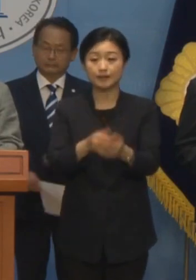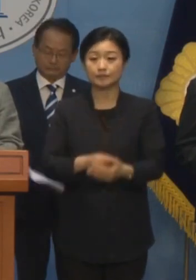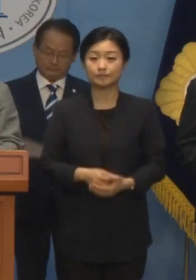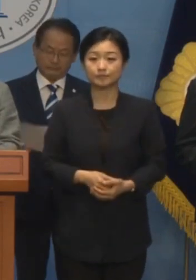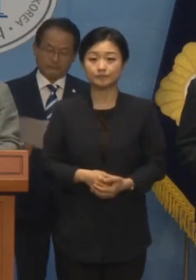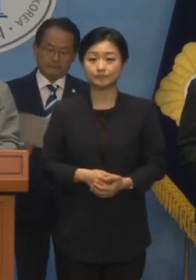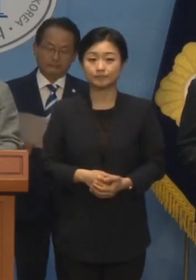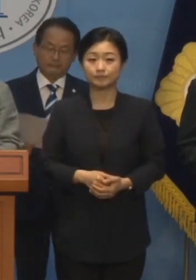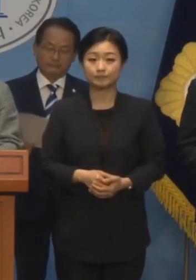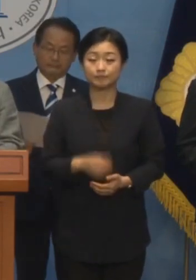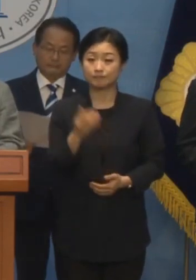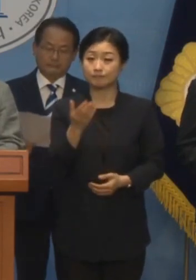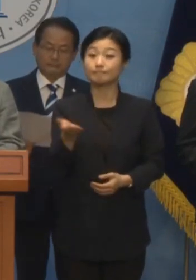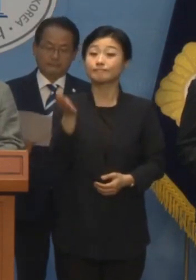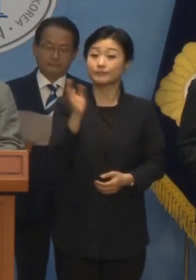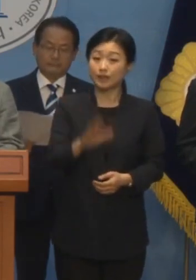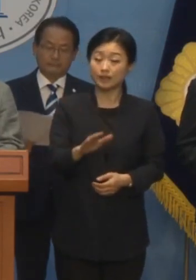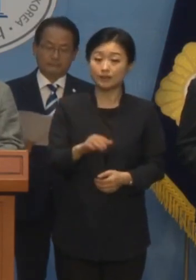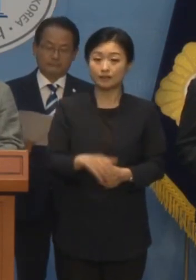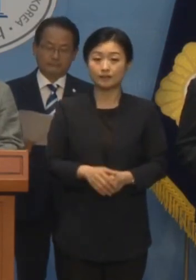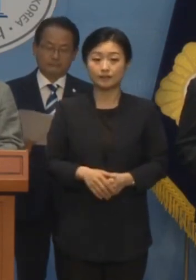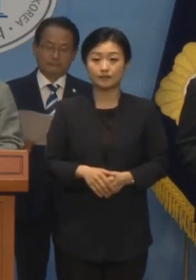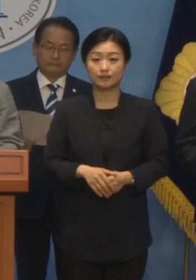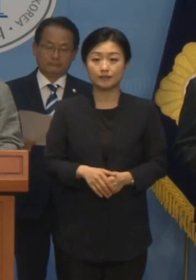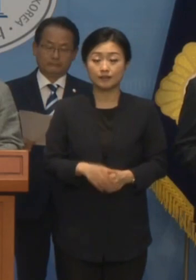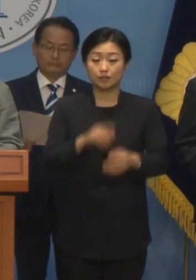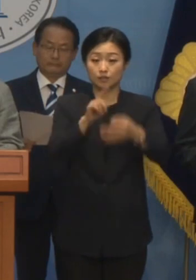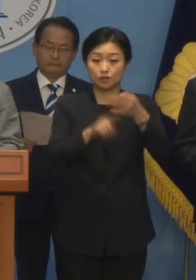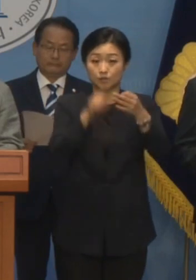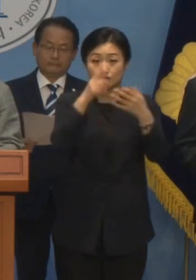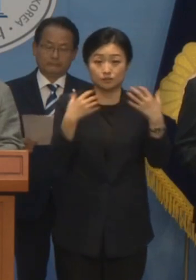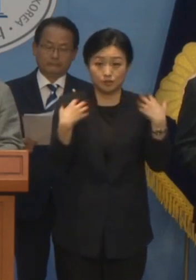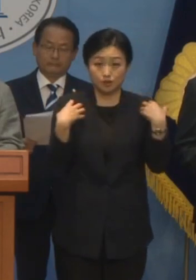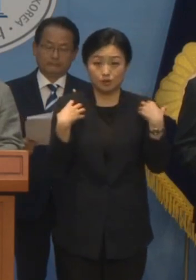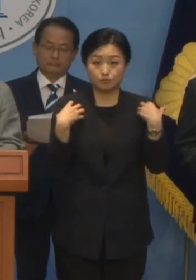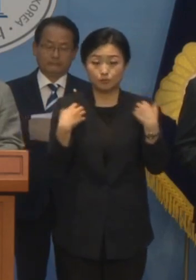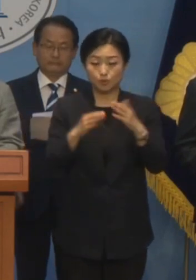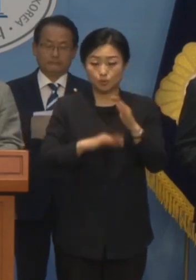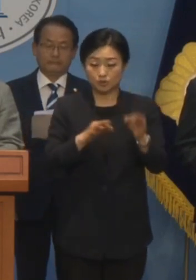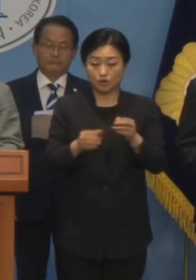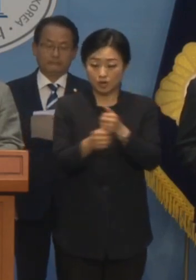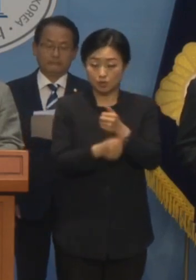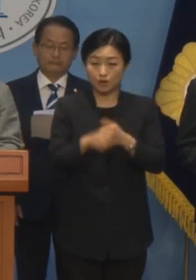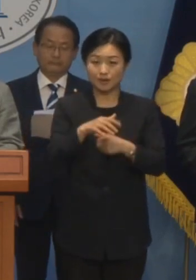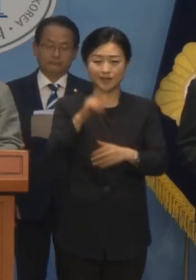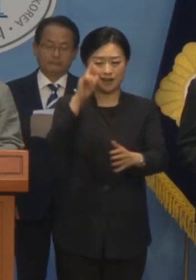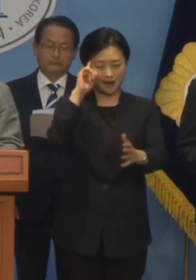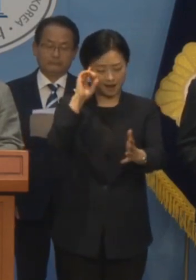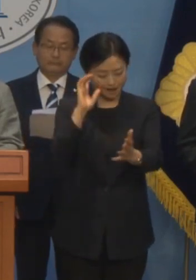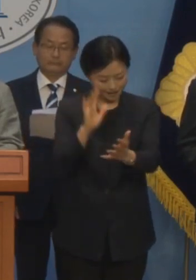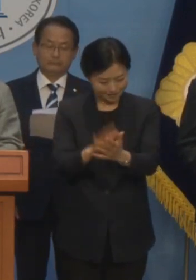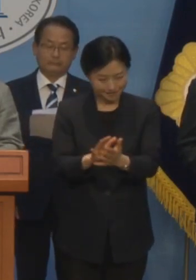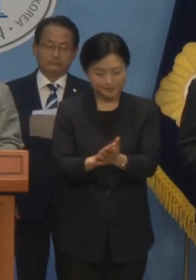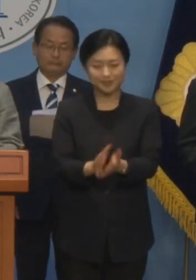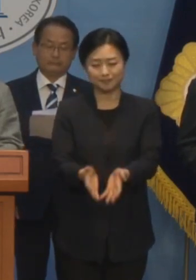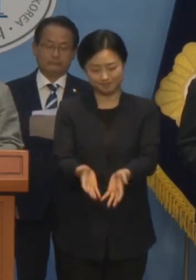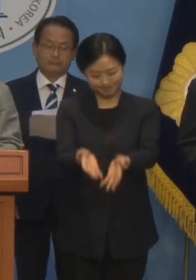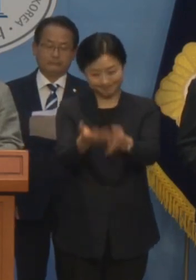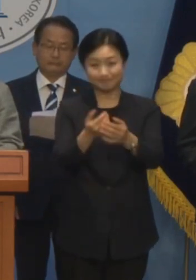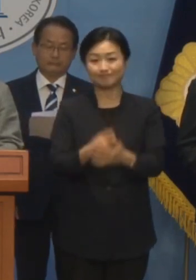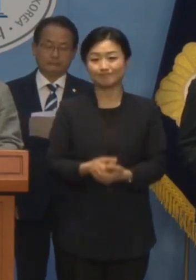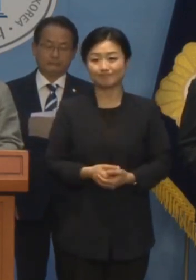있습니다. 그러나 그때마다 윤석열 정부 공정위는 자율규제 방침을